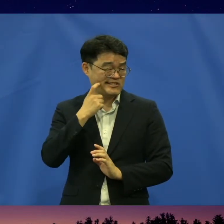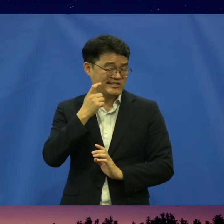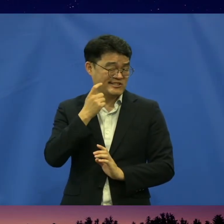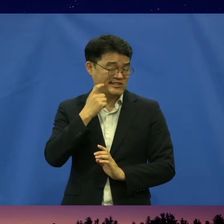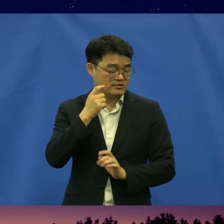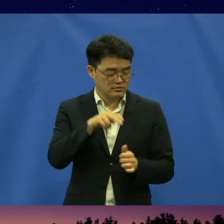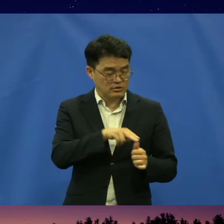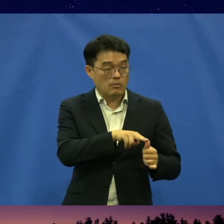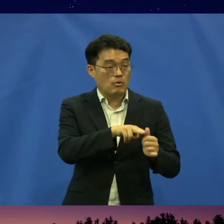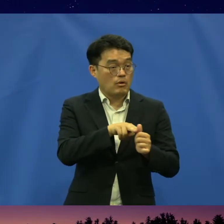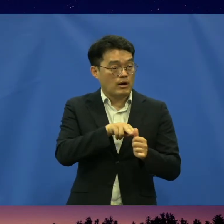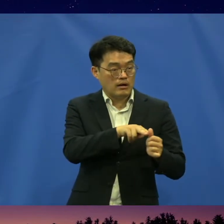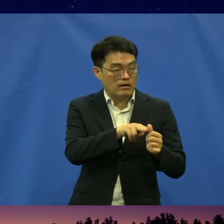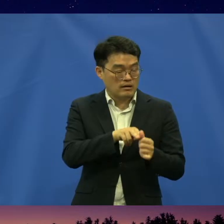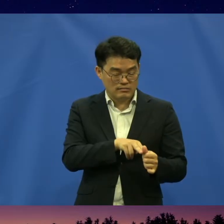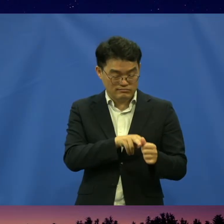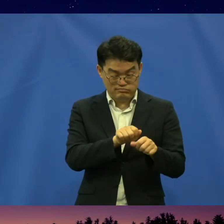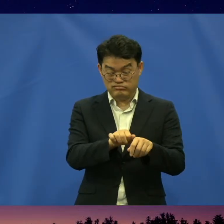작업이죠.